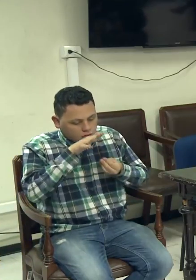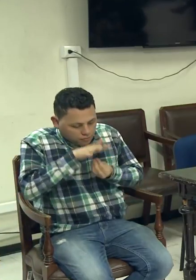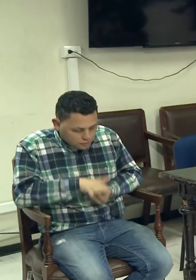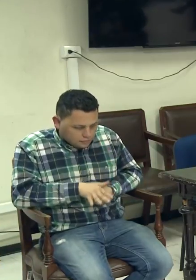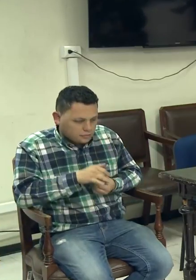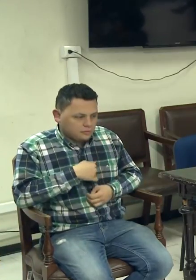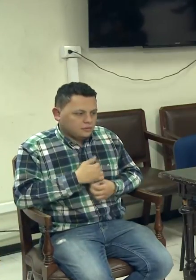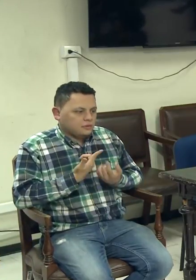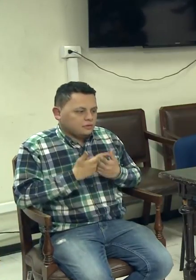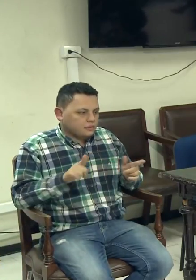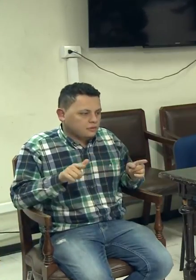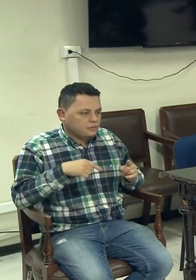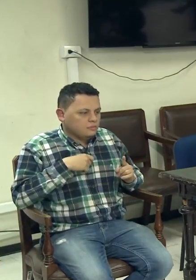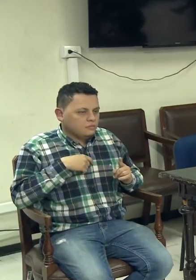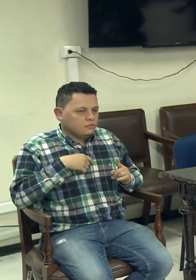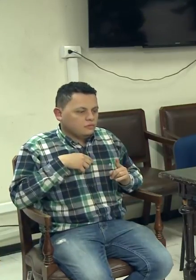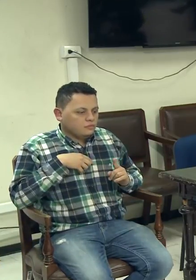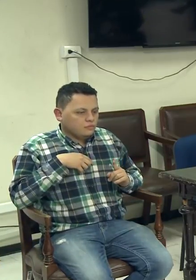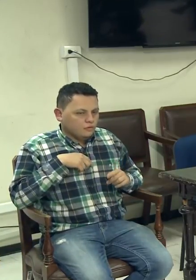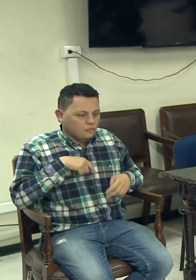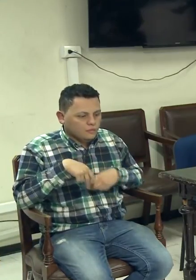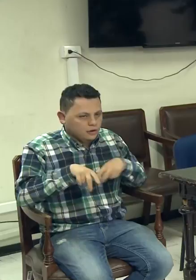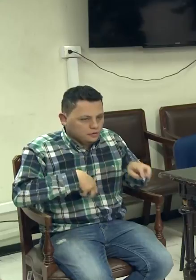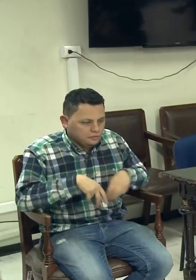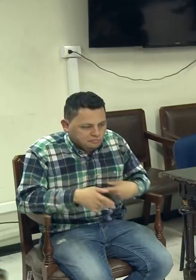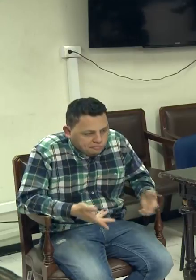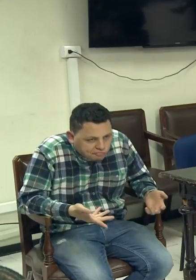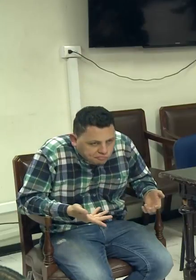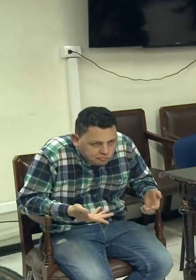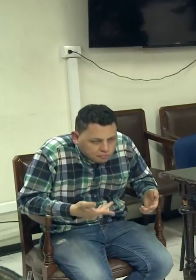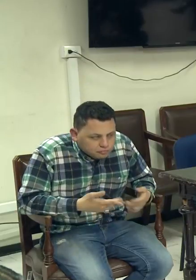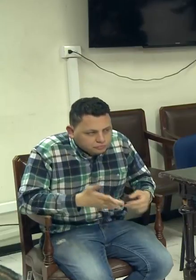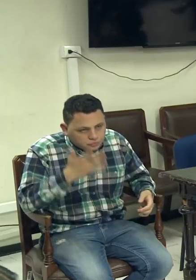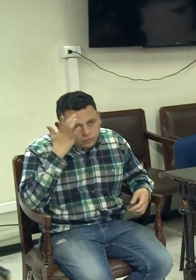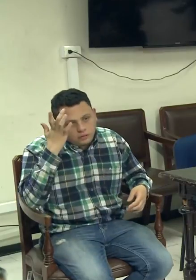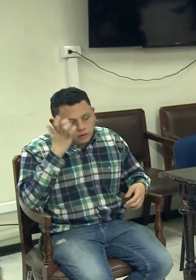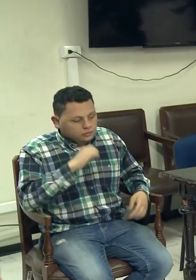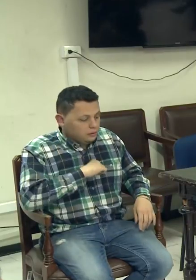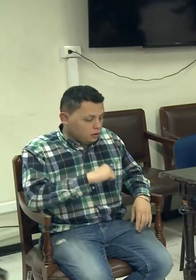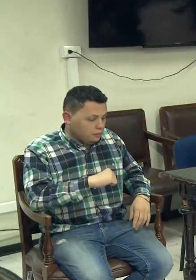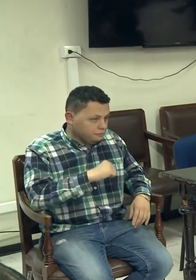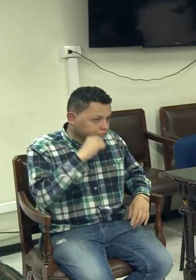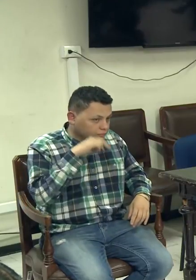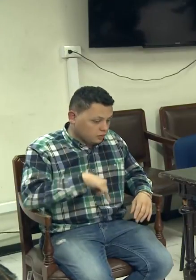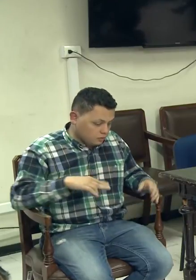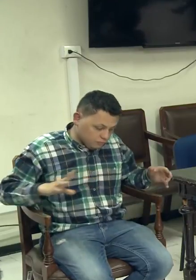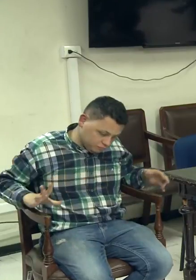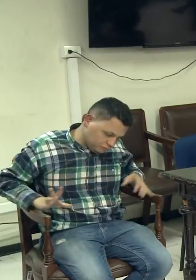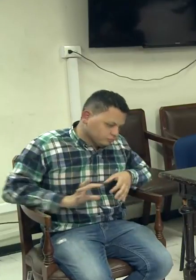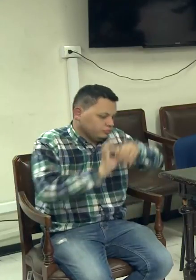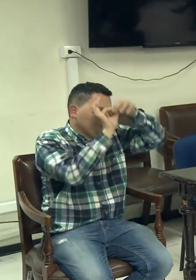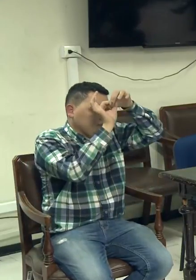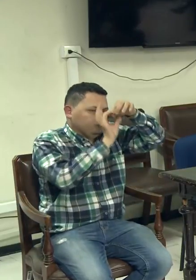derecho a la libertad de movimiento, ¿no? Porque los derechos humanos van juntos,